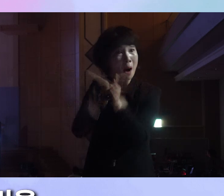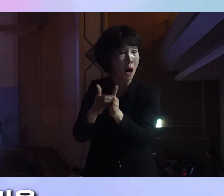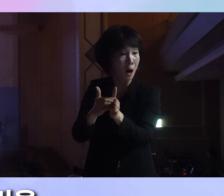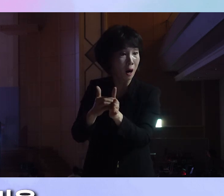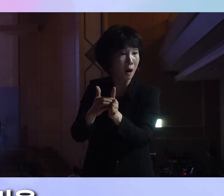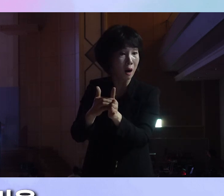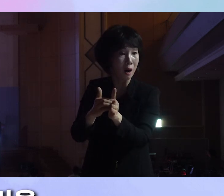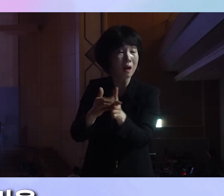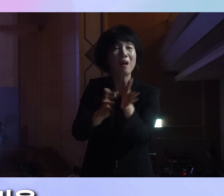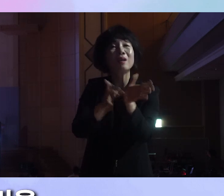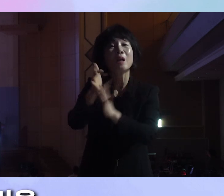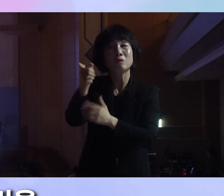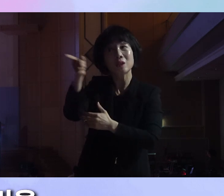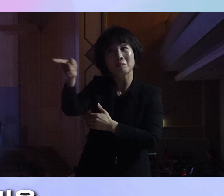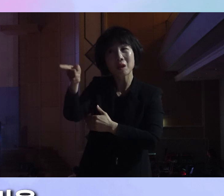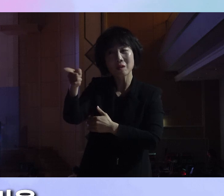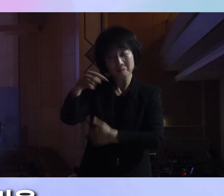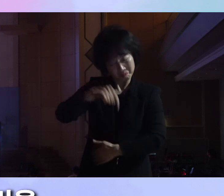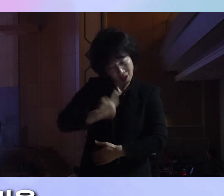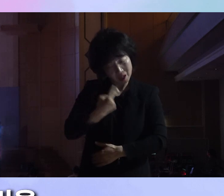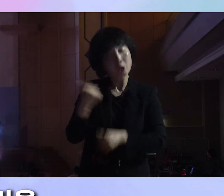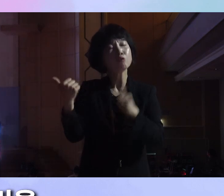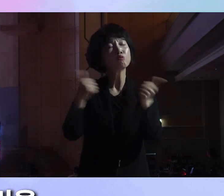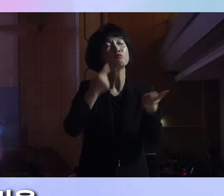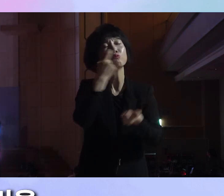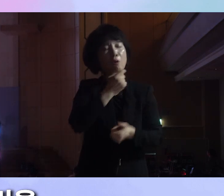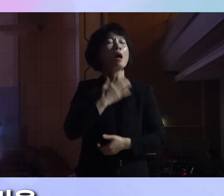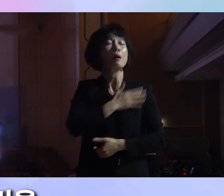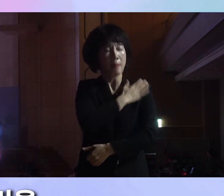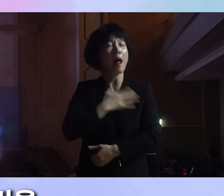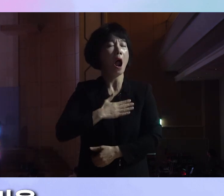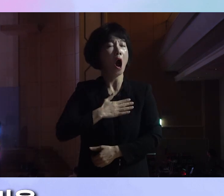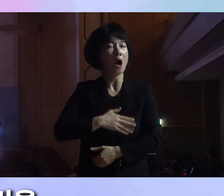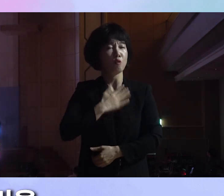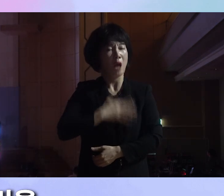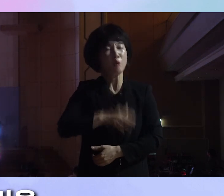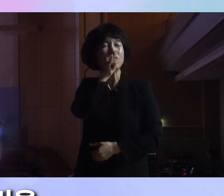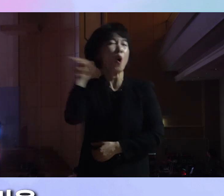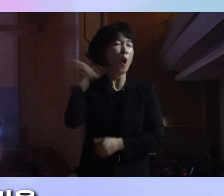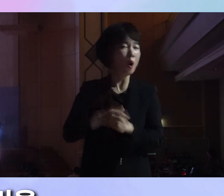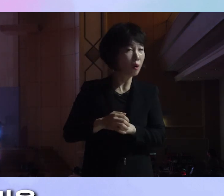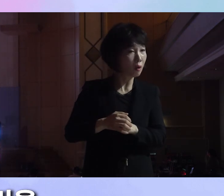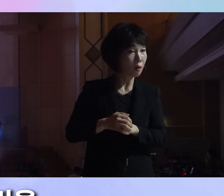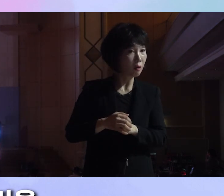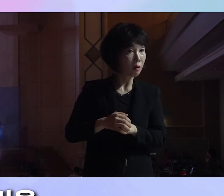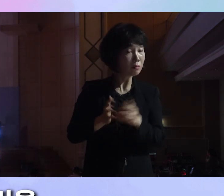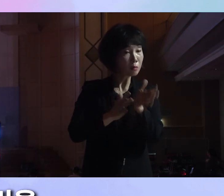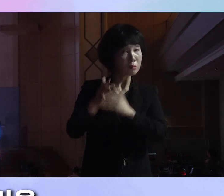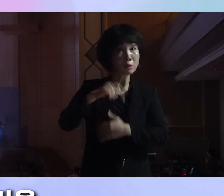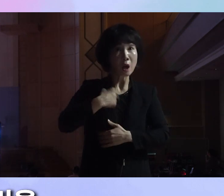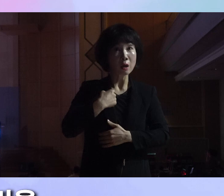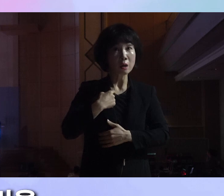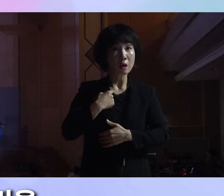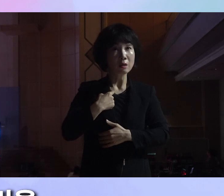자신이 죽을 줄 알고 계셨어요. 그리고 심지어 자신이 부활할 것도 알고